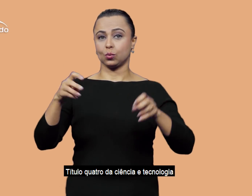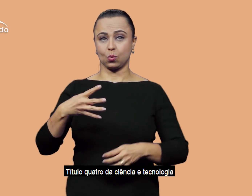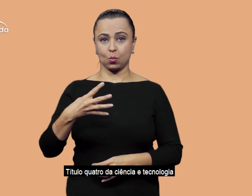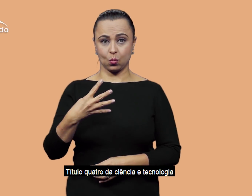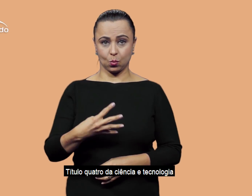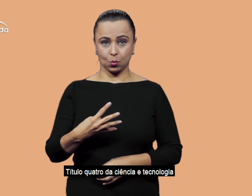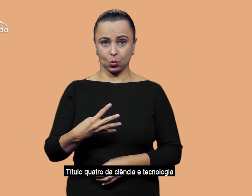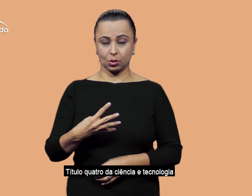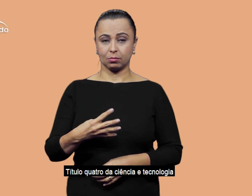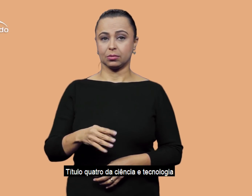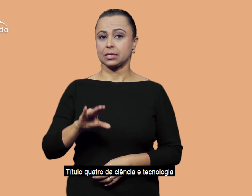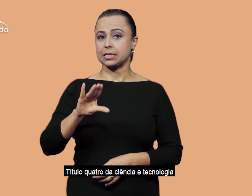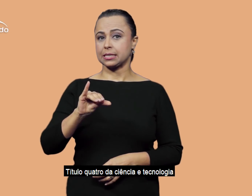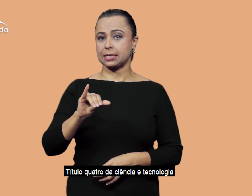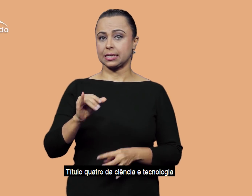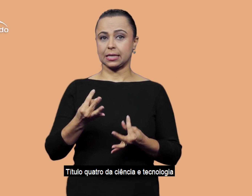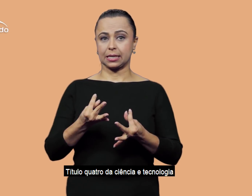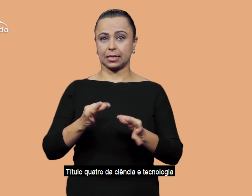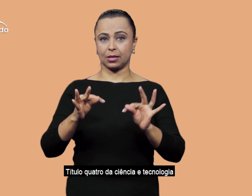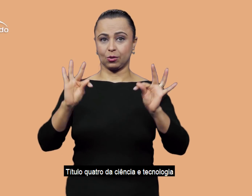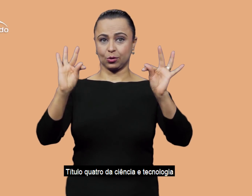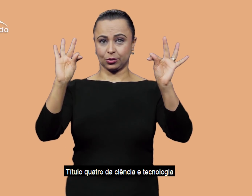quatro da ciência e tecnologia